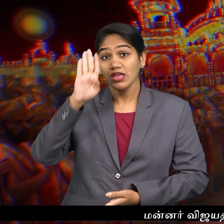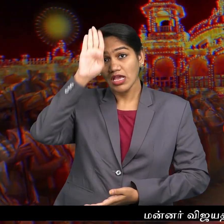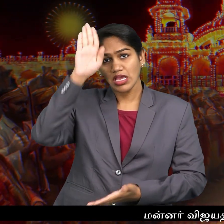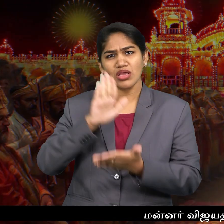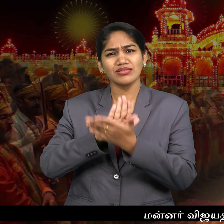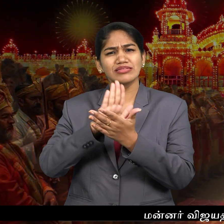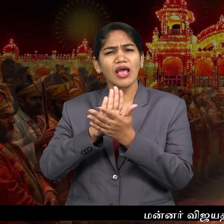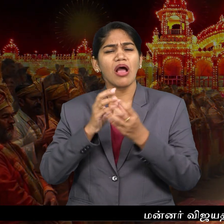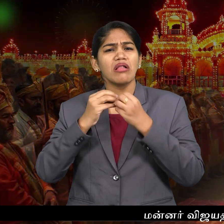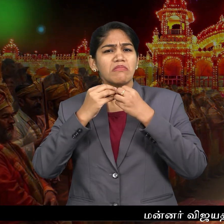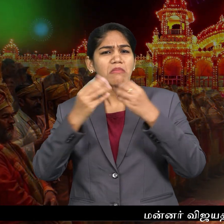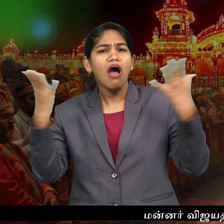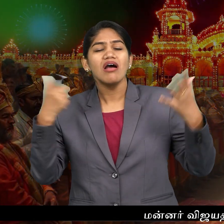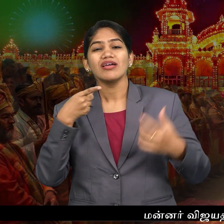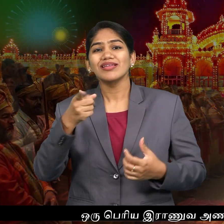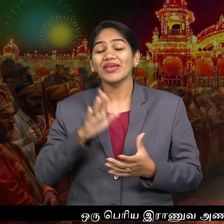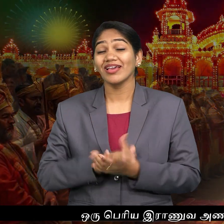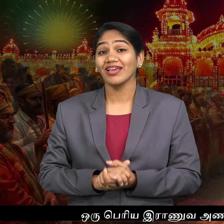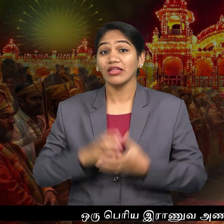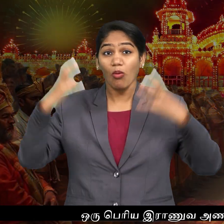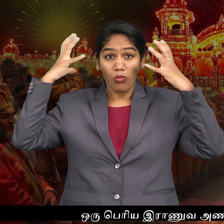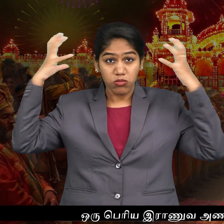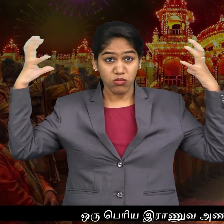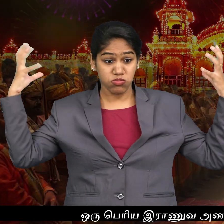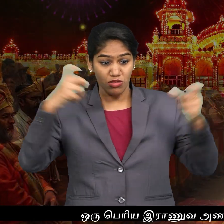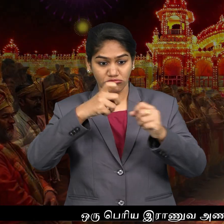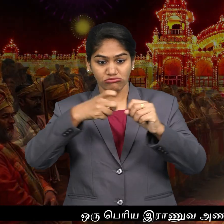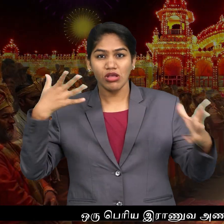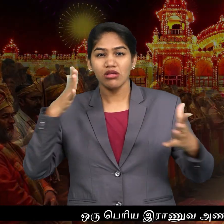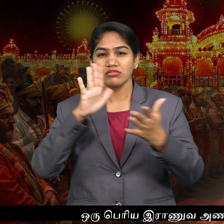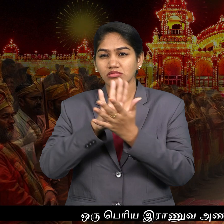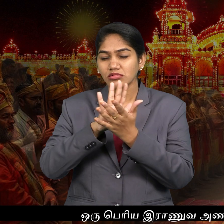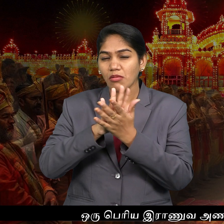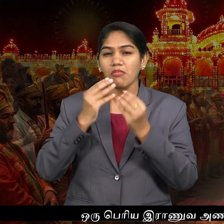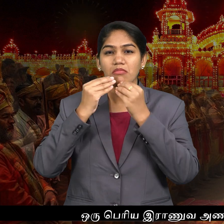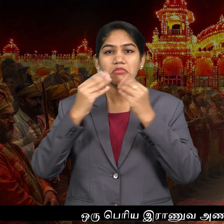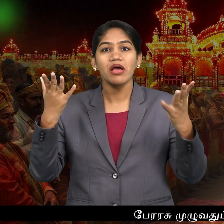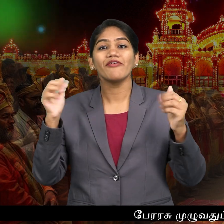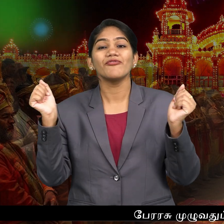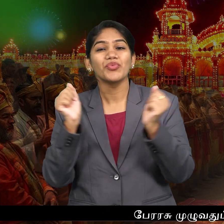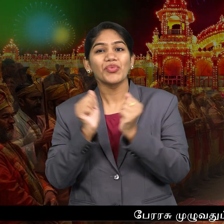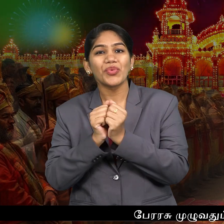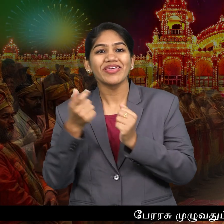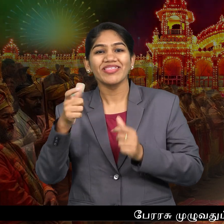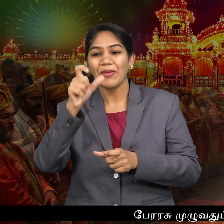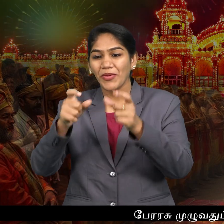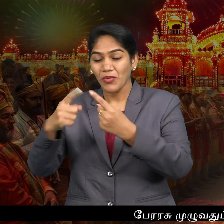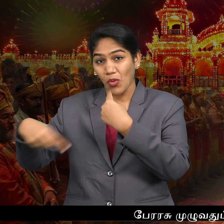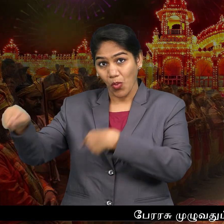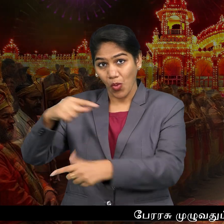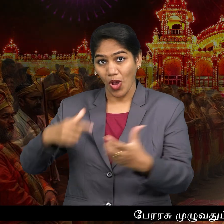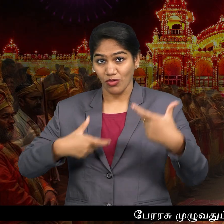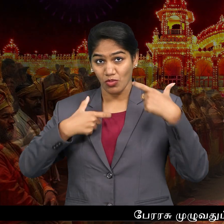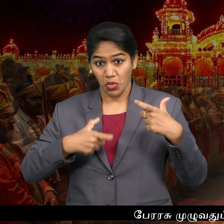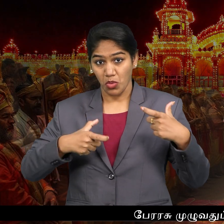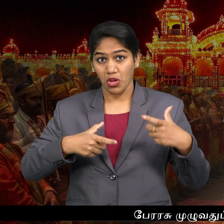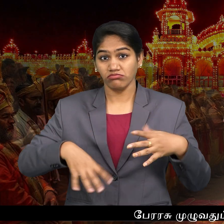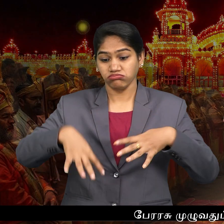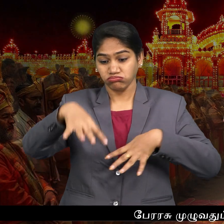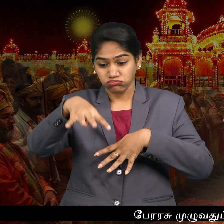மன்னர் விஜயதசமி பண்டிகையை ஒரு பெரிய இராணுவ அணிவகுப்புடன் கொண்டாடினார். பேரரசு முழுவதும் உள்ள